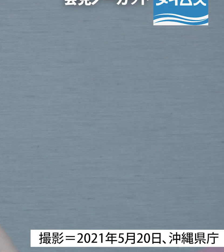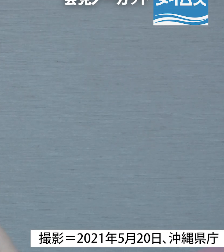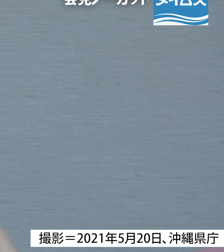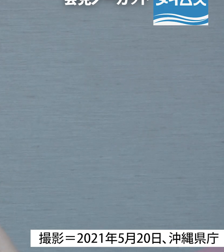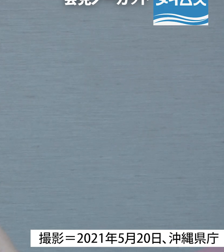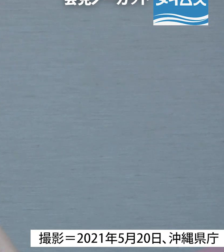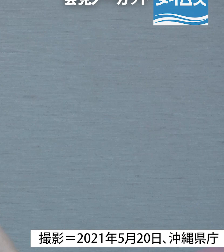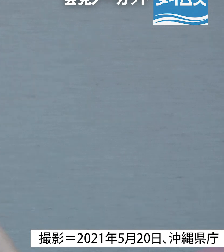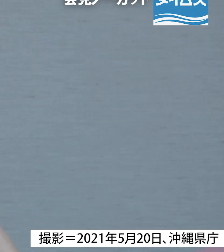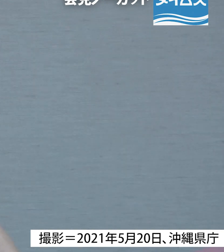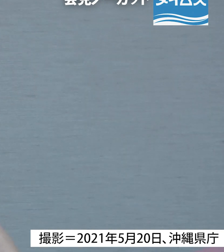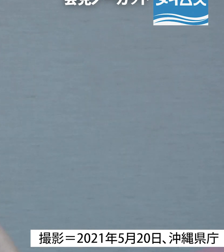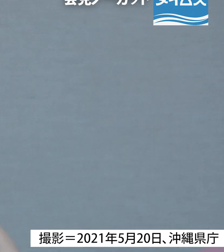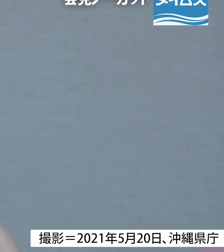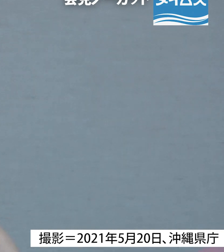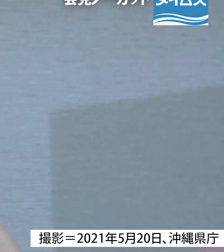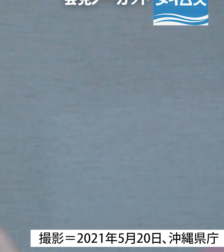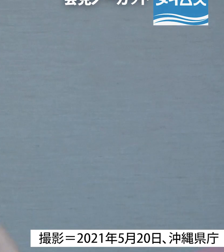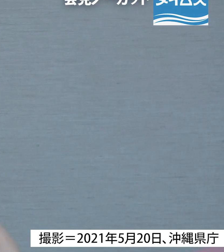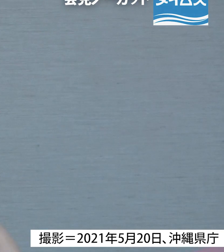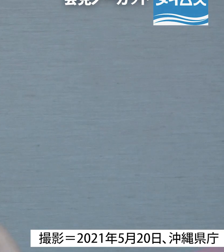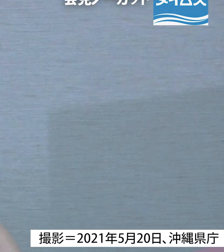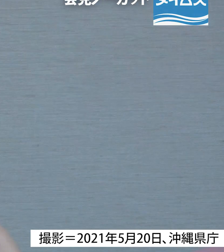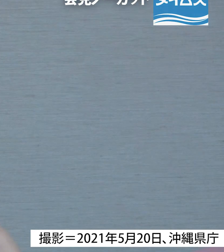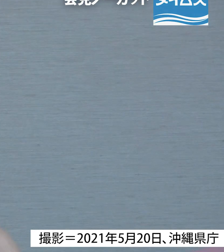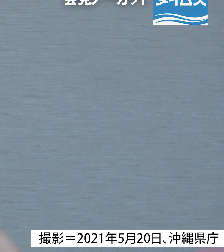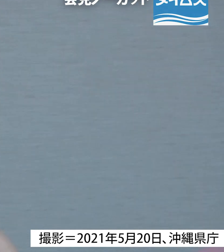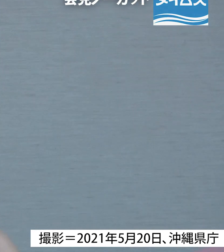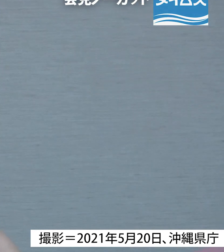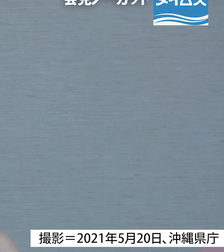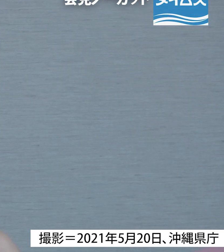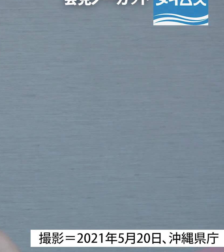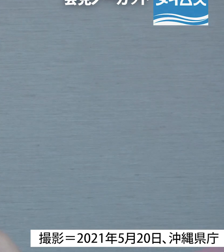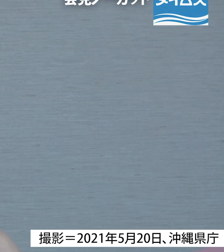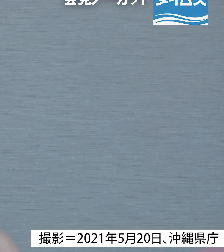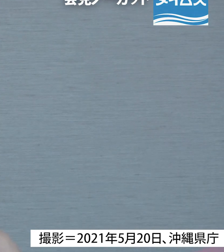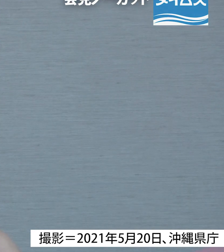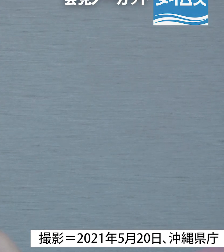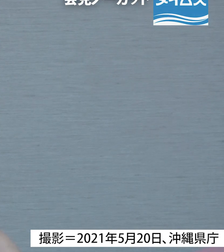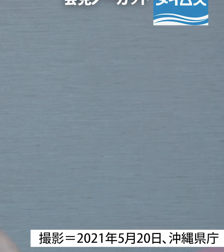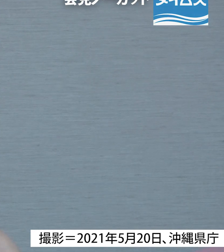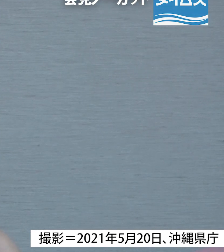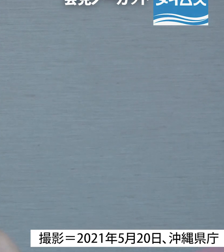命令に向けての連絡通知を既に発信したのが